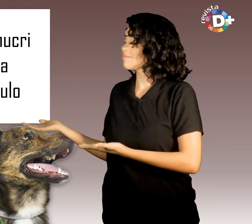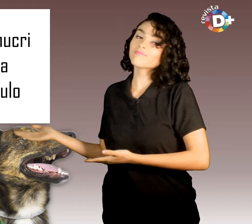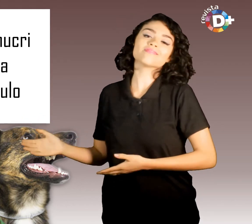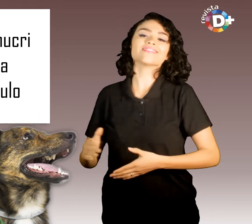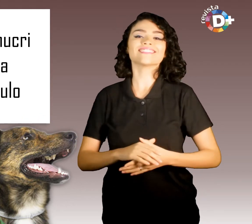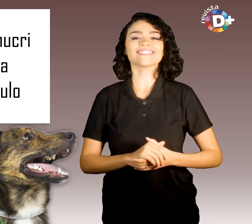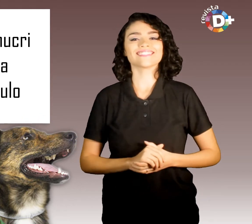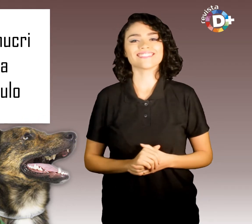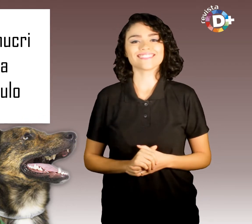paulo